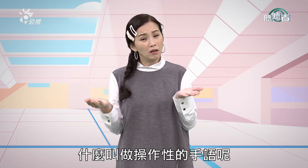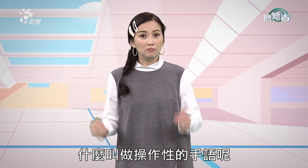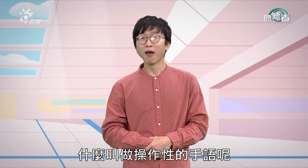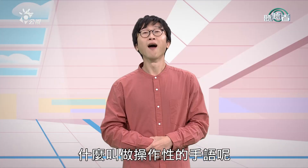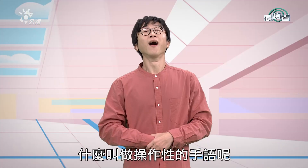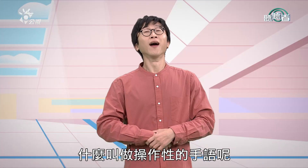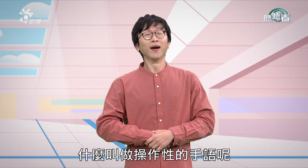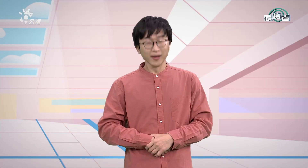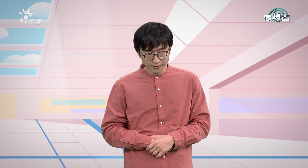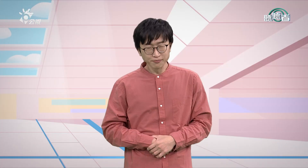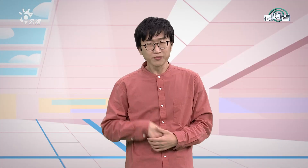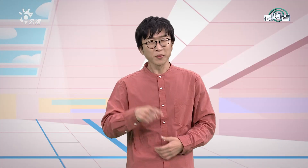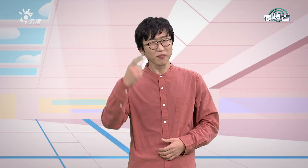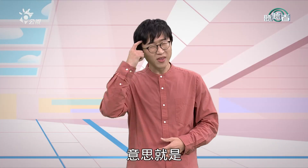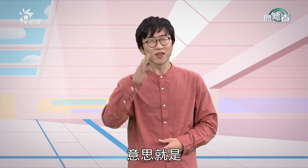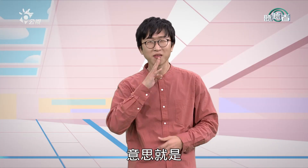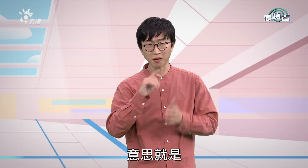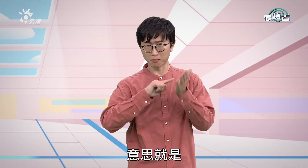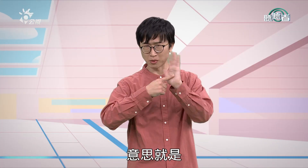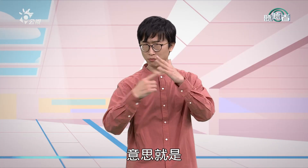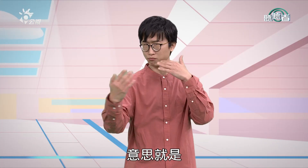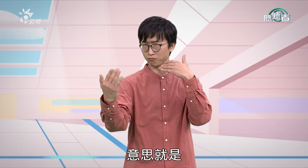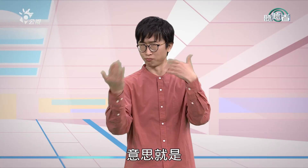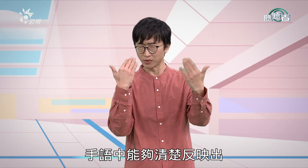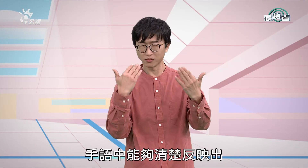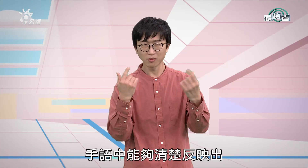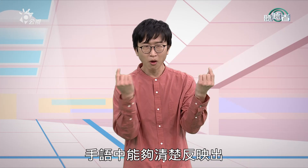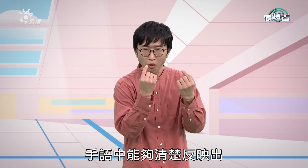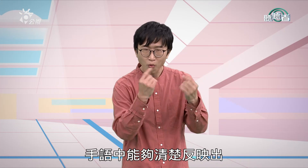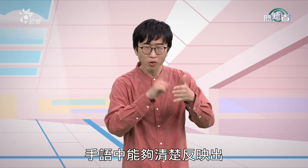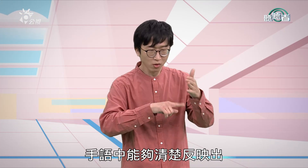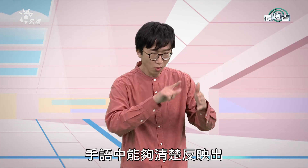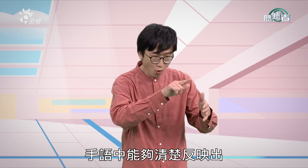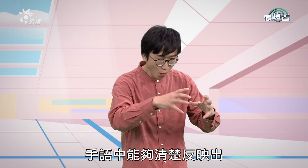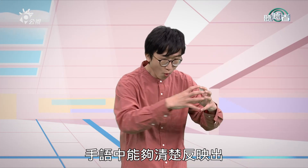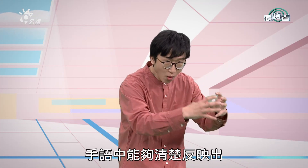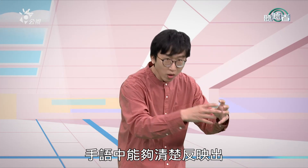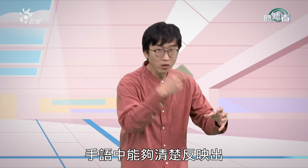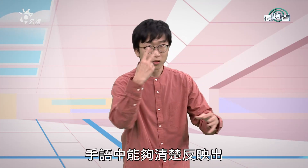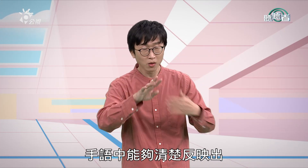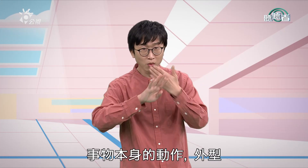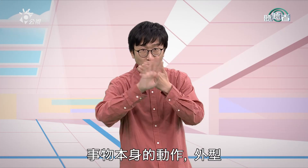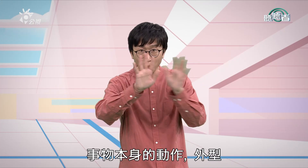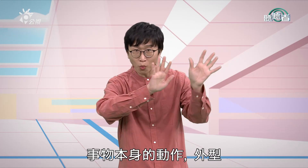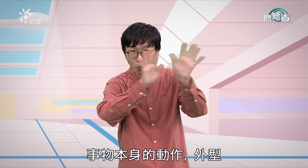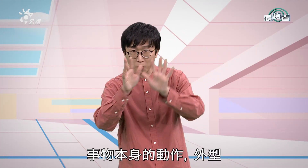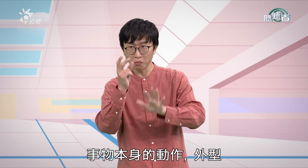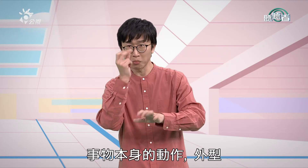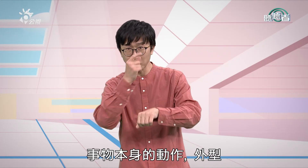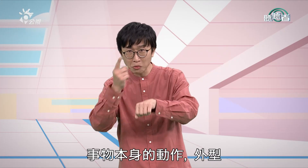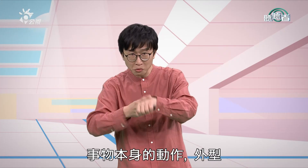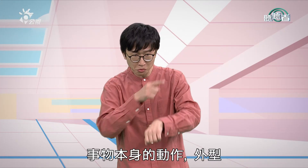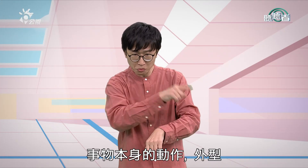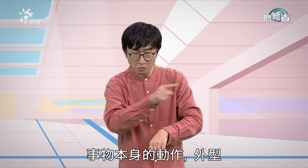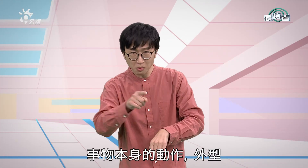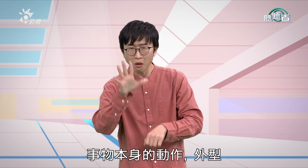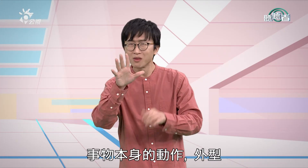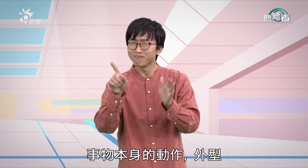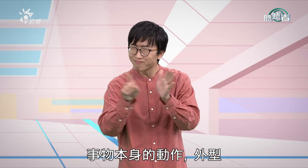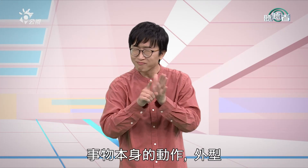呢？ 意思就是啊，手语中能够清楚反映出事物本身的动作、外